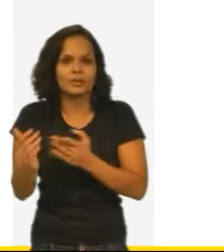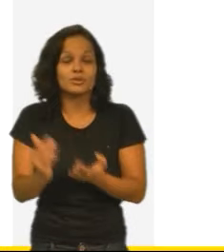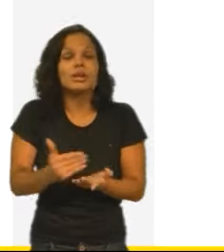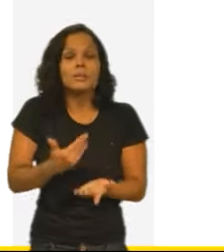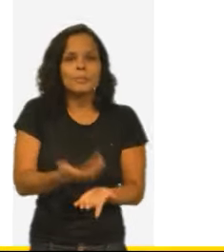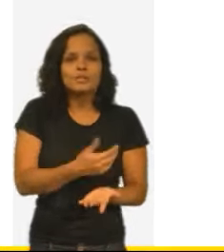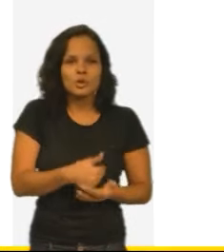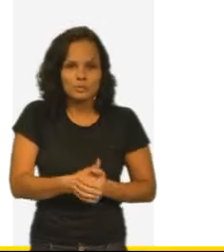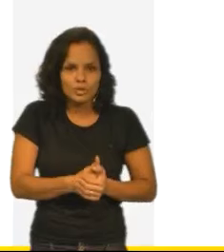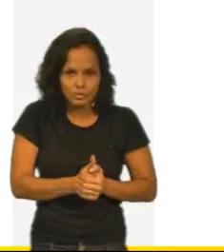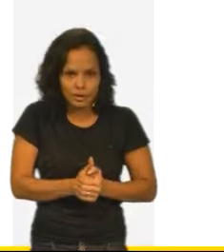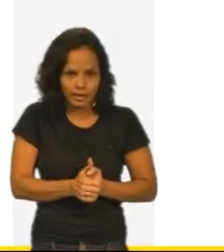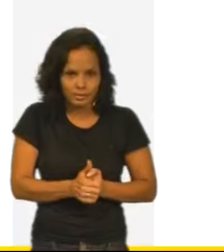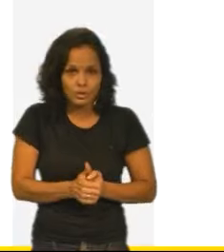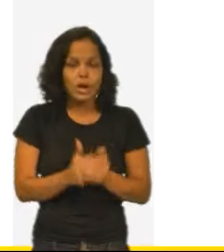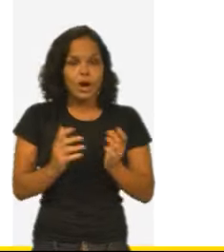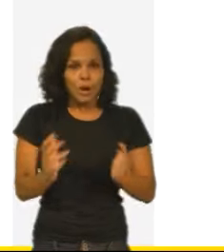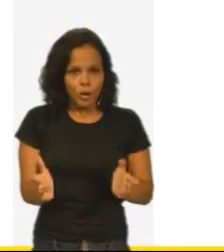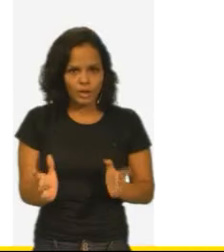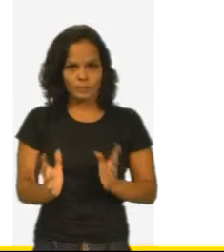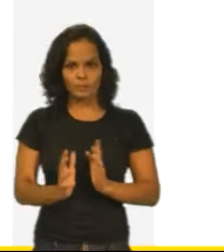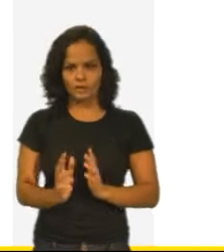educados, mas somos educados. Ora, professor,